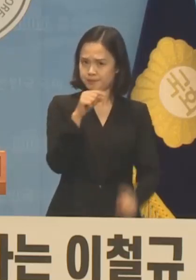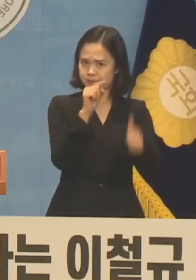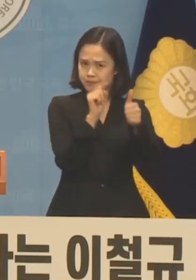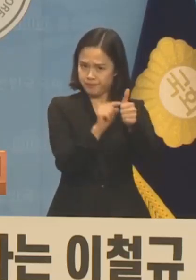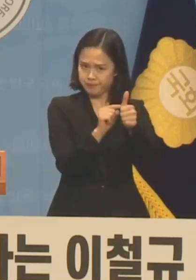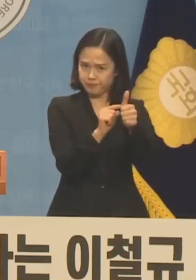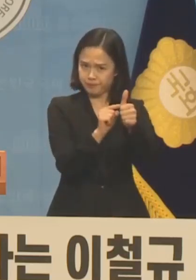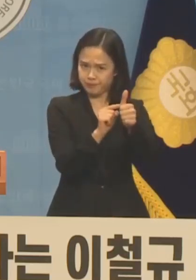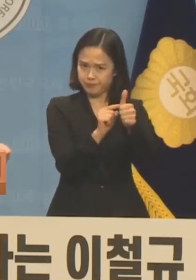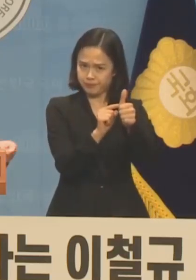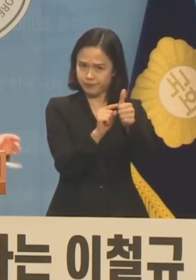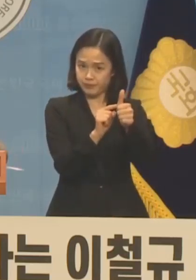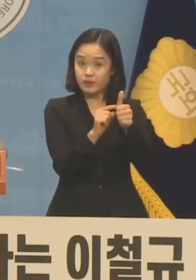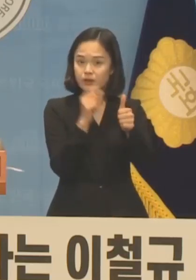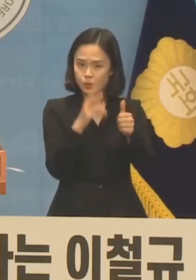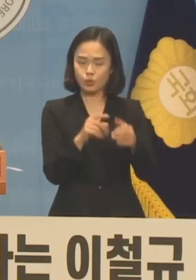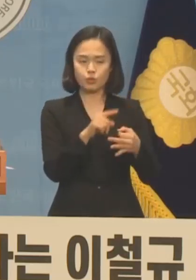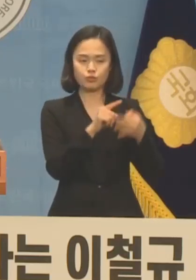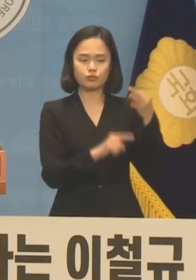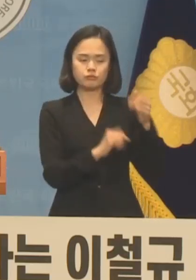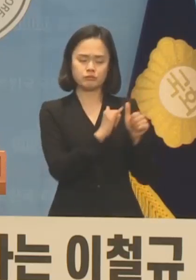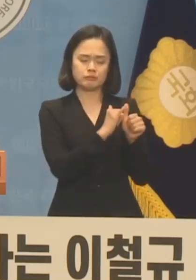친윤계 좌장으로 알려져 있습니다.